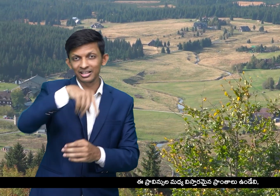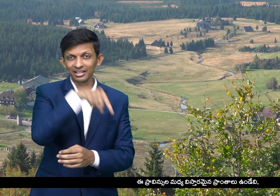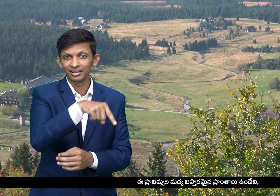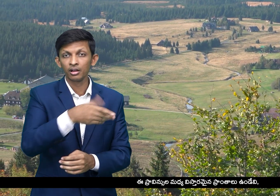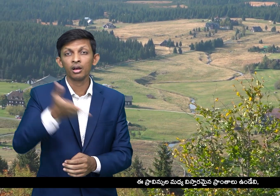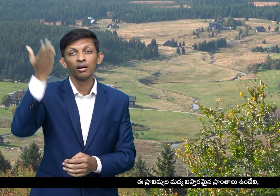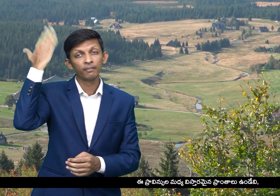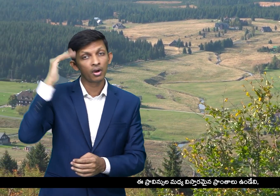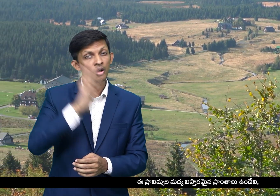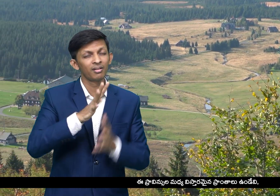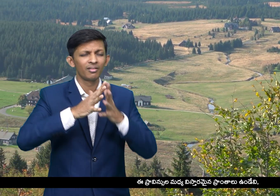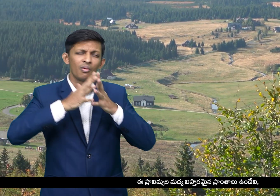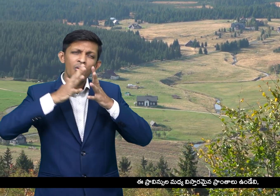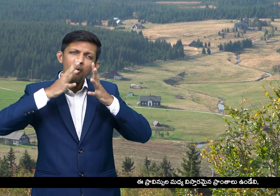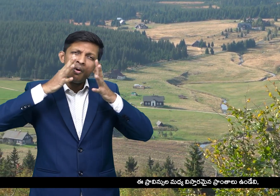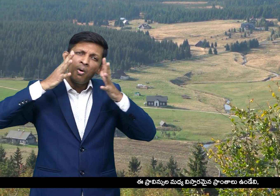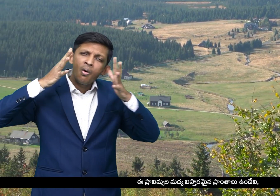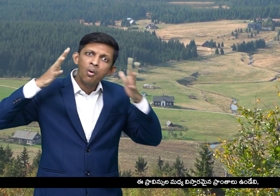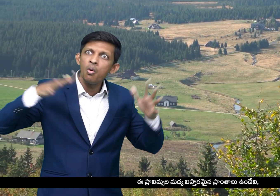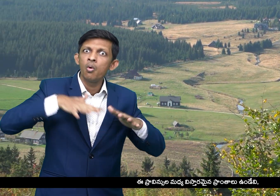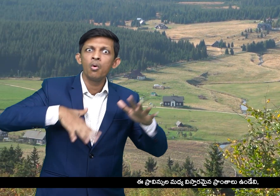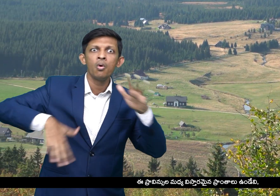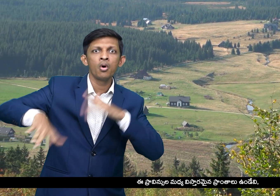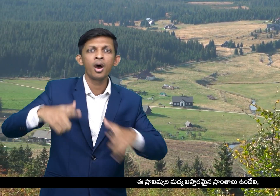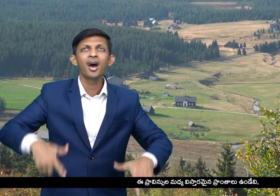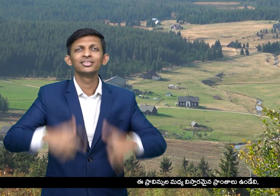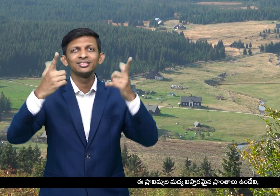మధ్య విస్తారమైన ప్రాంతాలు ఉండేవి.